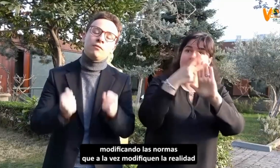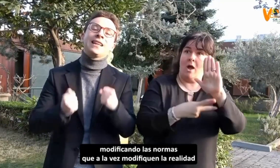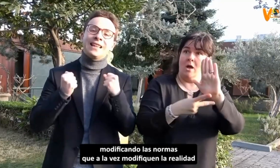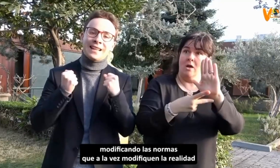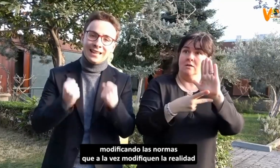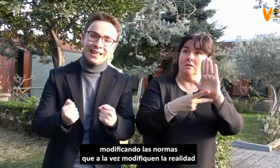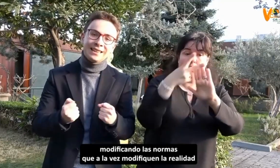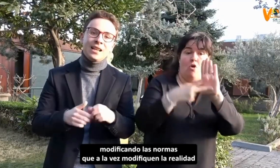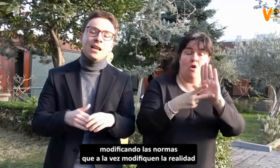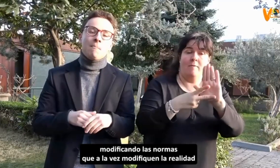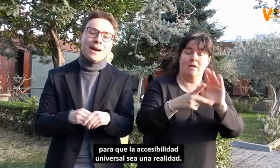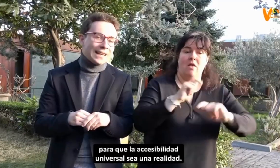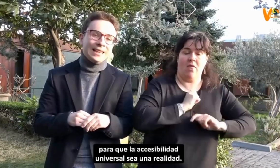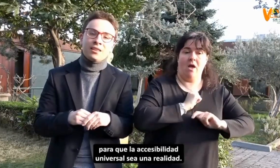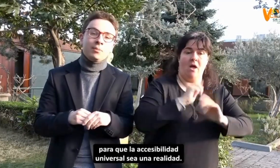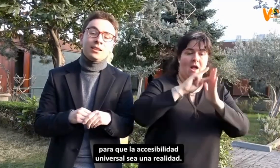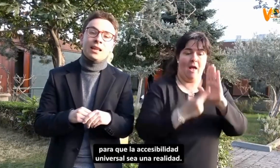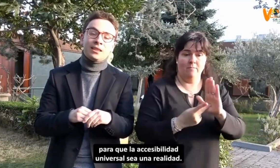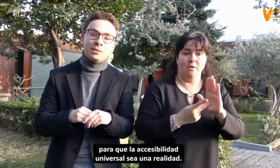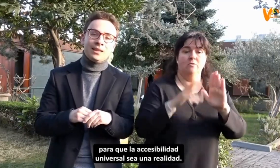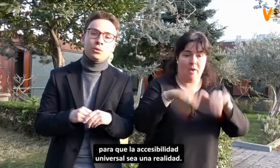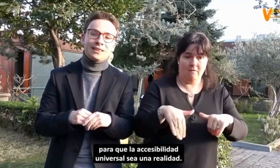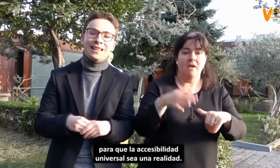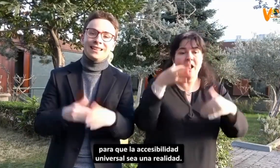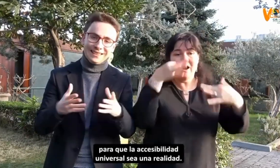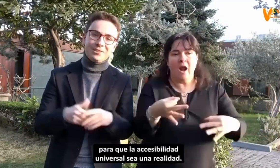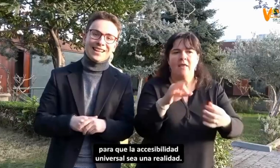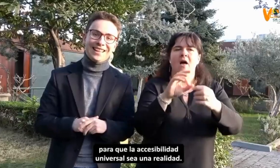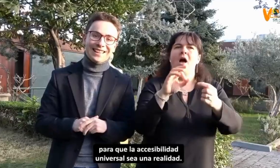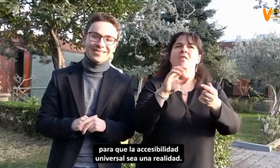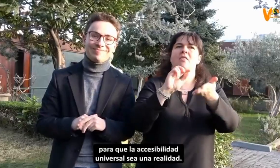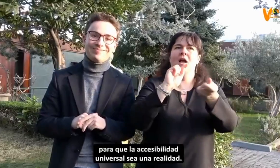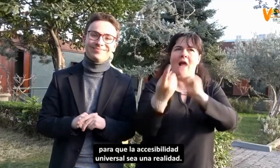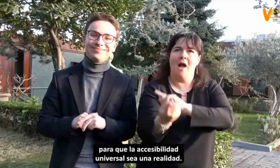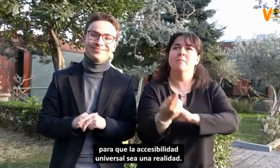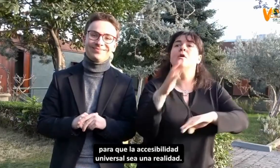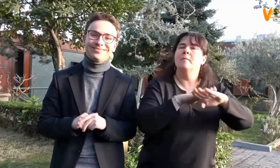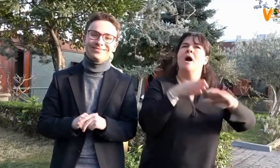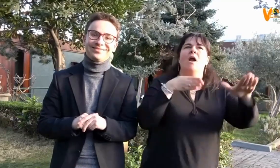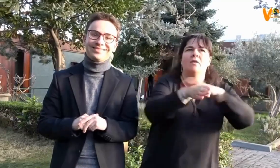vez modifiquen la realidad para que la accesibilidad universal sea una realidad.